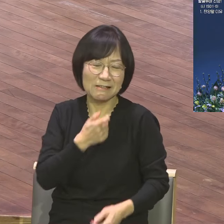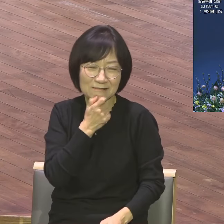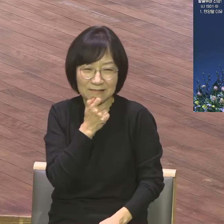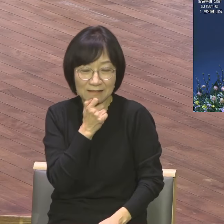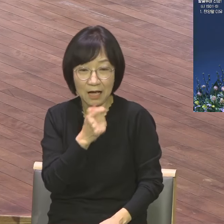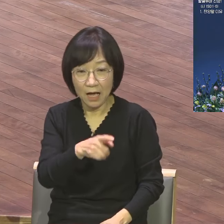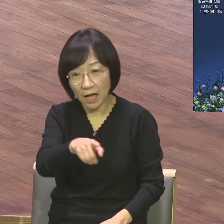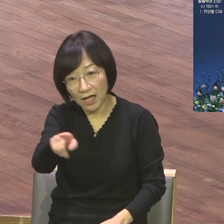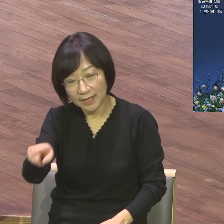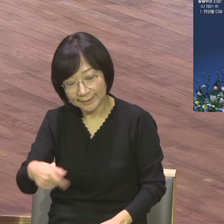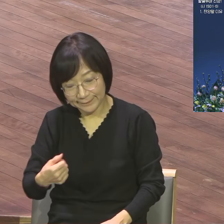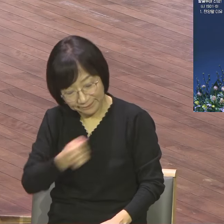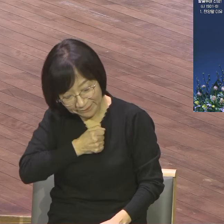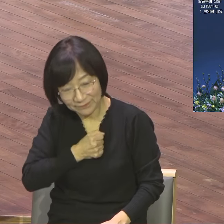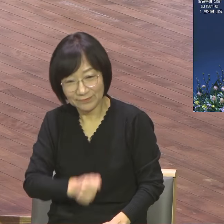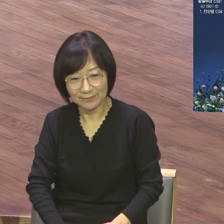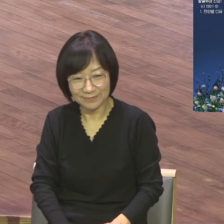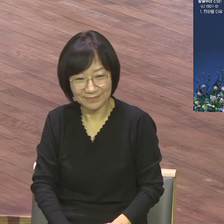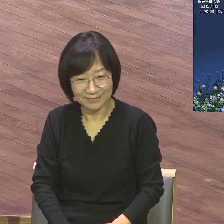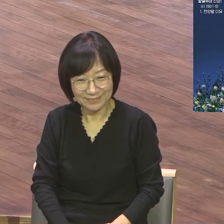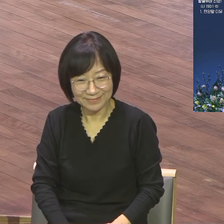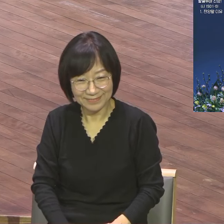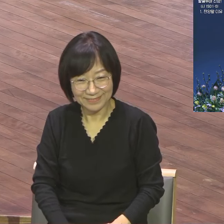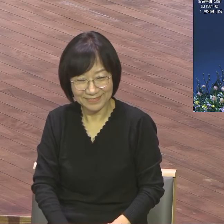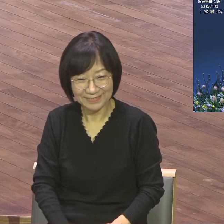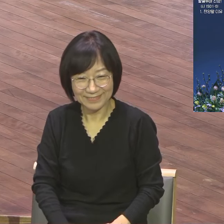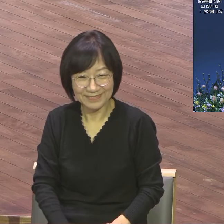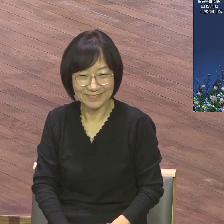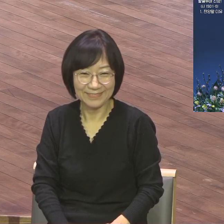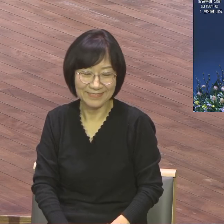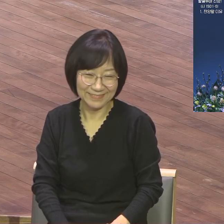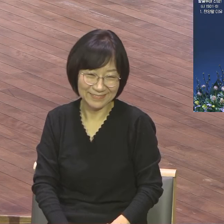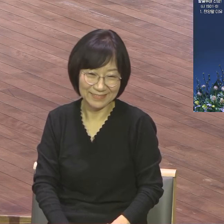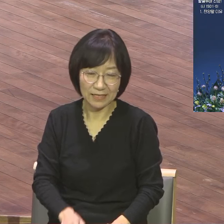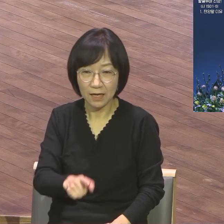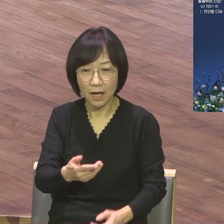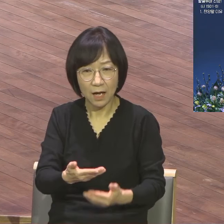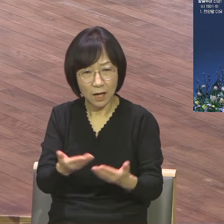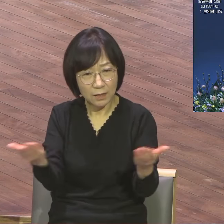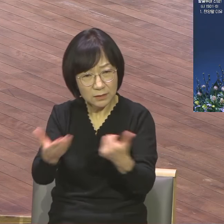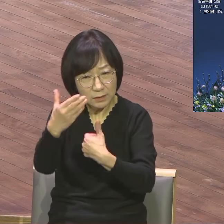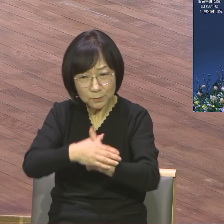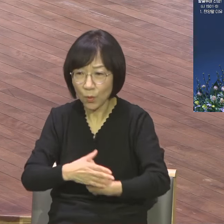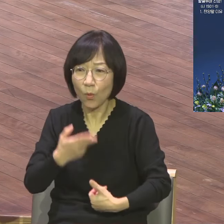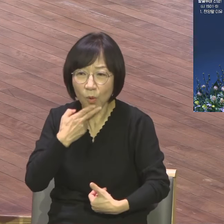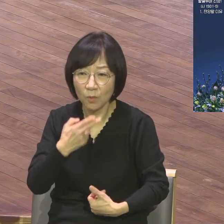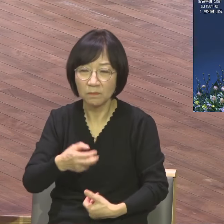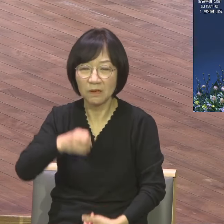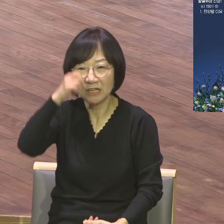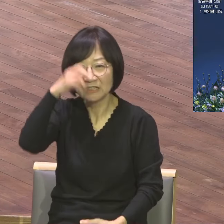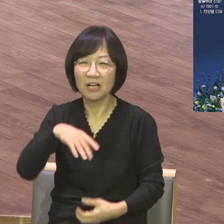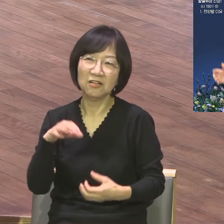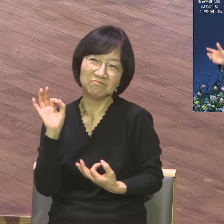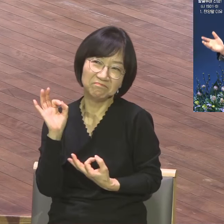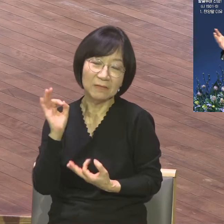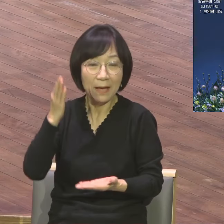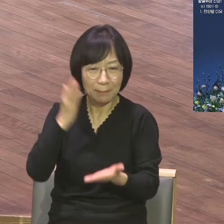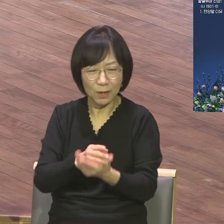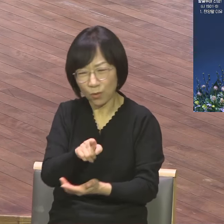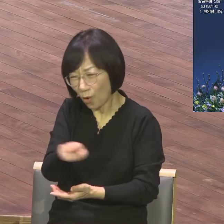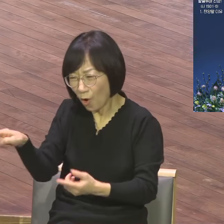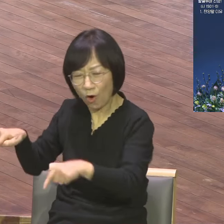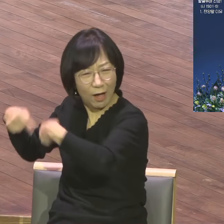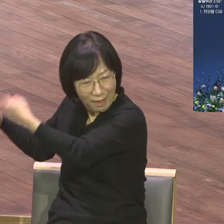뭐 직분이 몇 개씩 되다 보면 시간 잘 나기 힘들죠. 근데 직분도 없는 사람들도 아무것도 안 하고 앉아 있어. 그 찬양대가